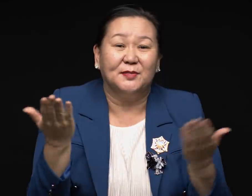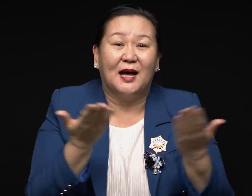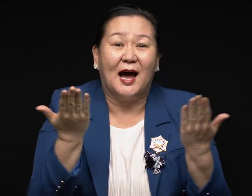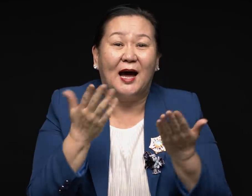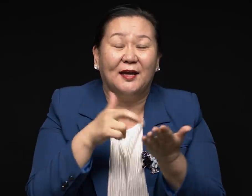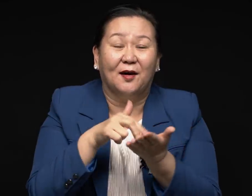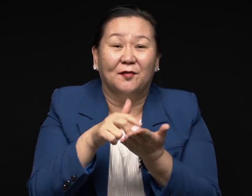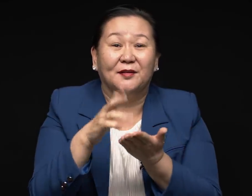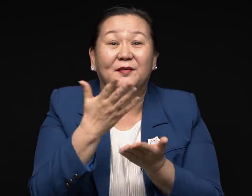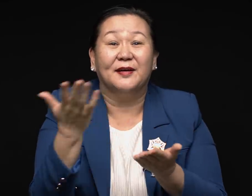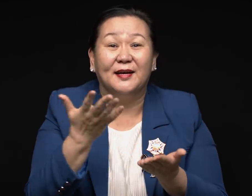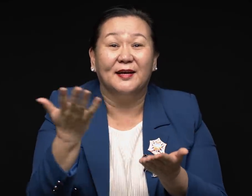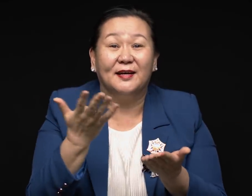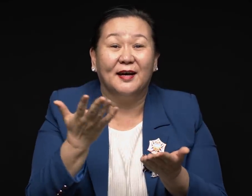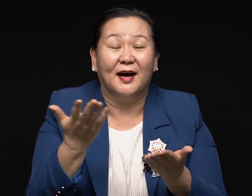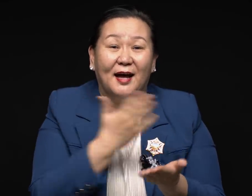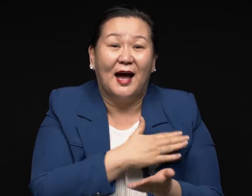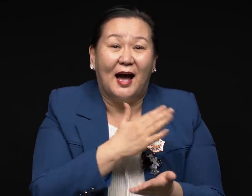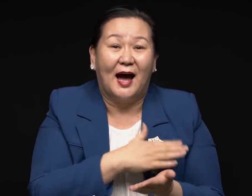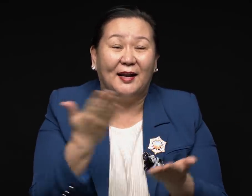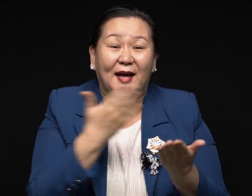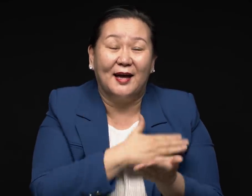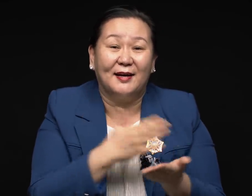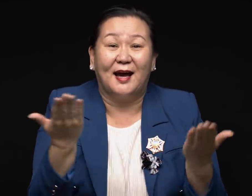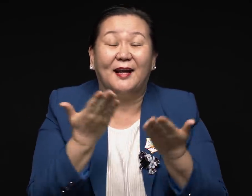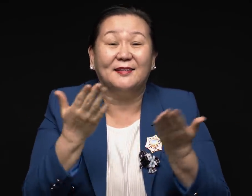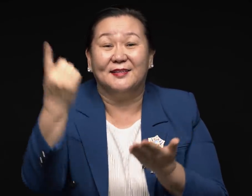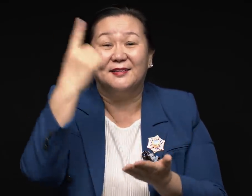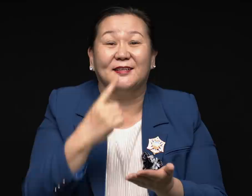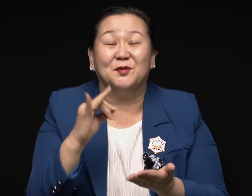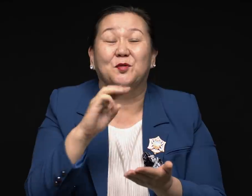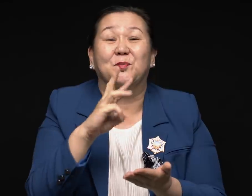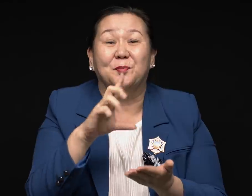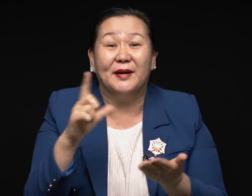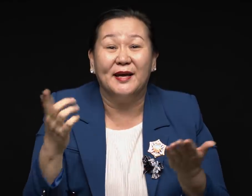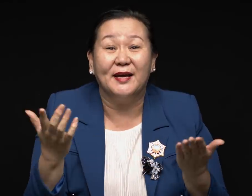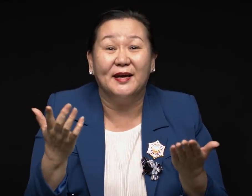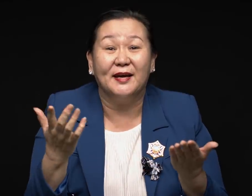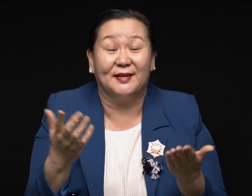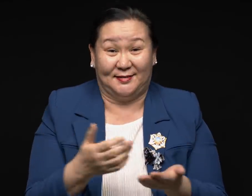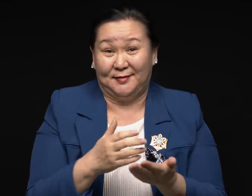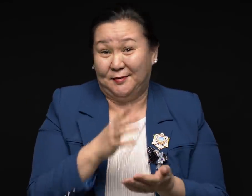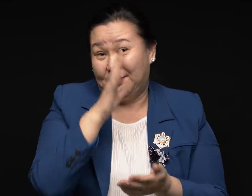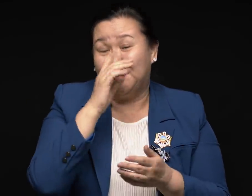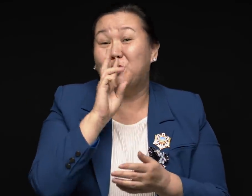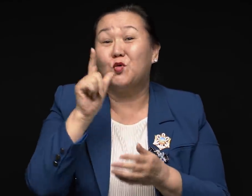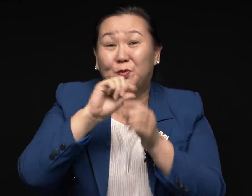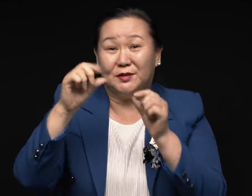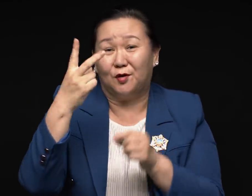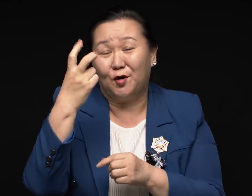минь хаяа өнөвэ. Хаан хайр хаанаас ирдэг юм бэ? Им үг бүтсэн, хоёр